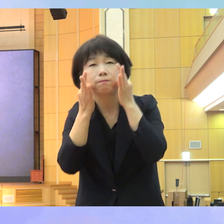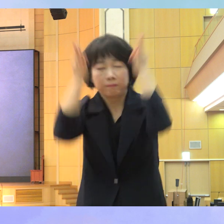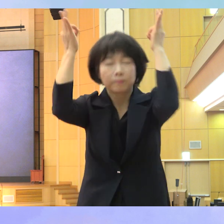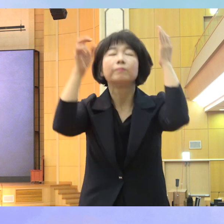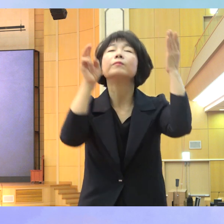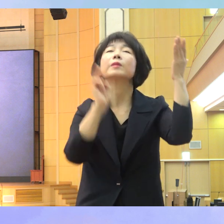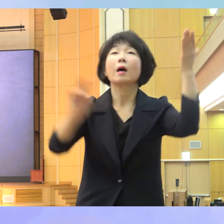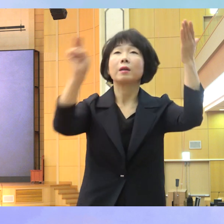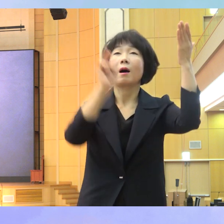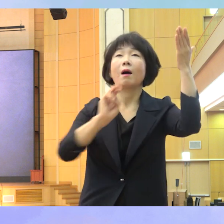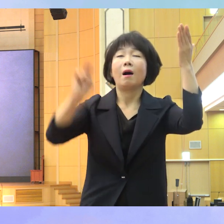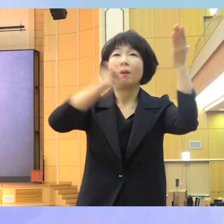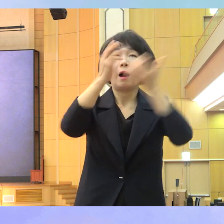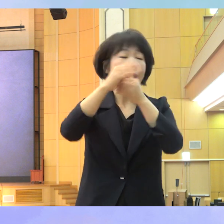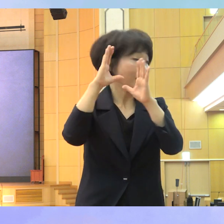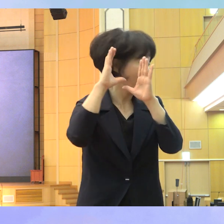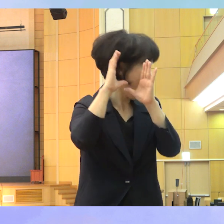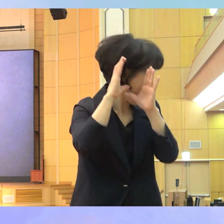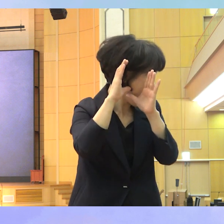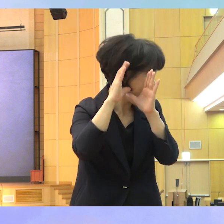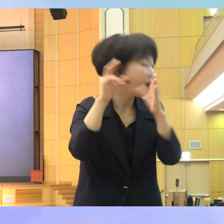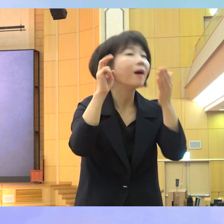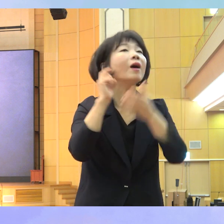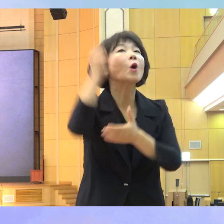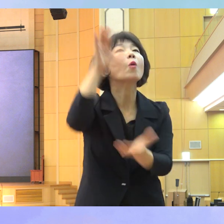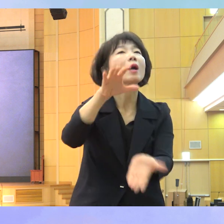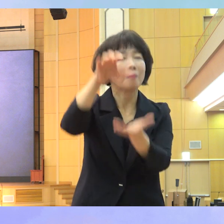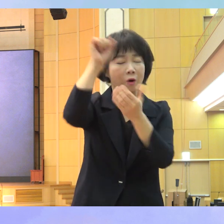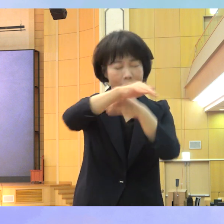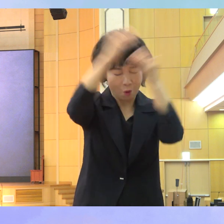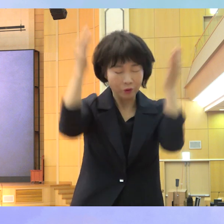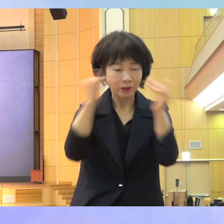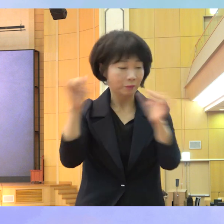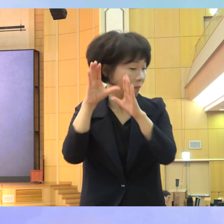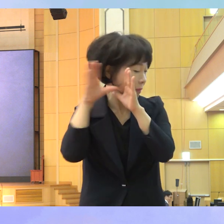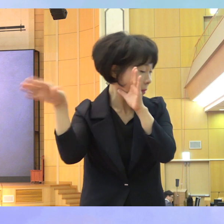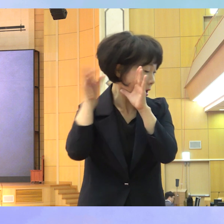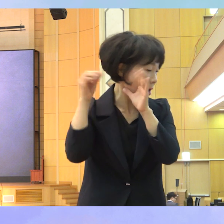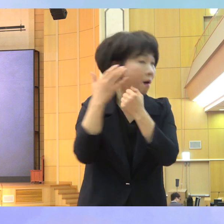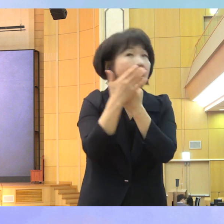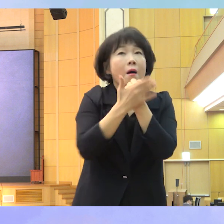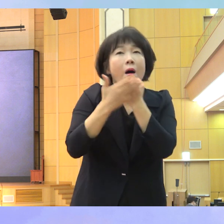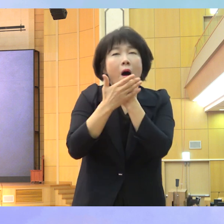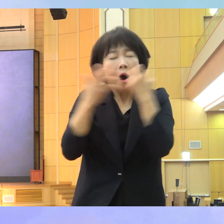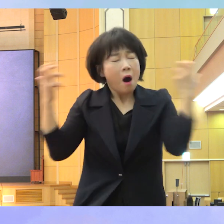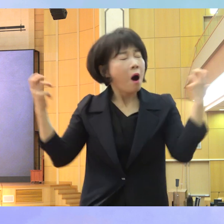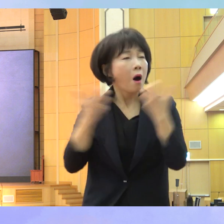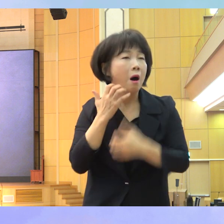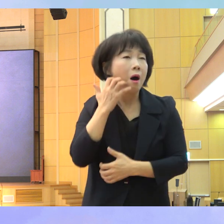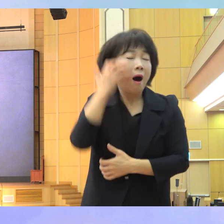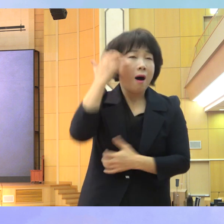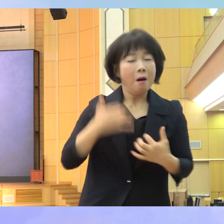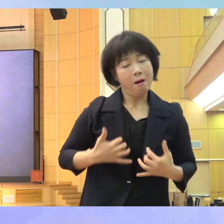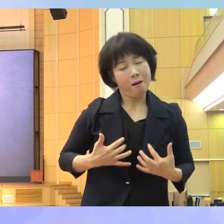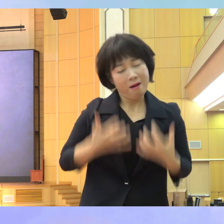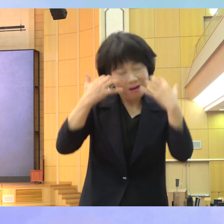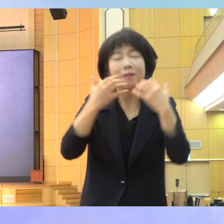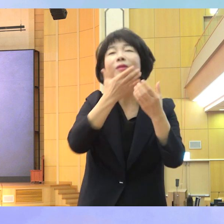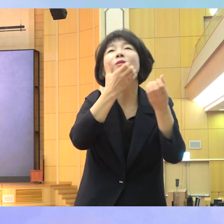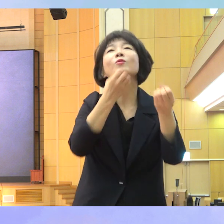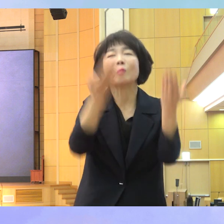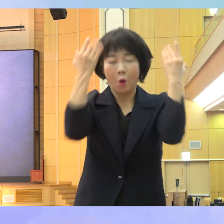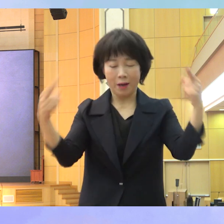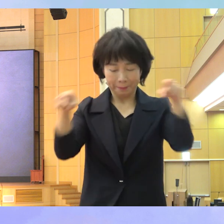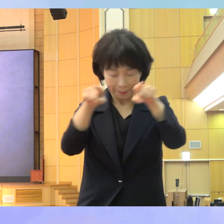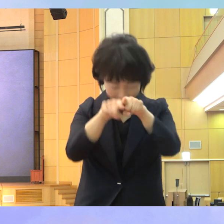찬양이 하나님께는 영광이 되어지고 모든 성도들에게 은혜가 넘치는 찬양이 되어줄 수 있도록